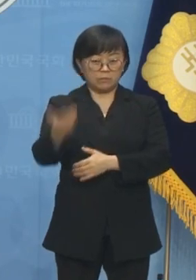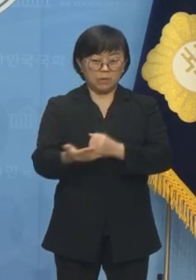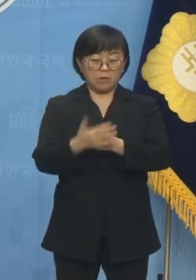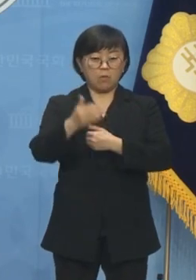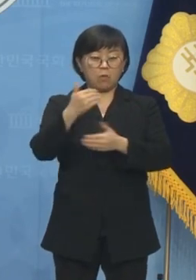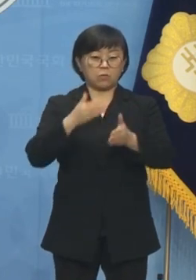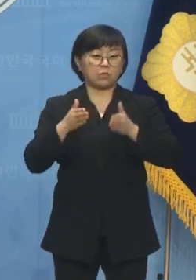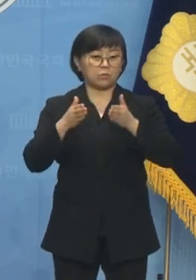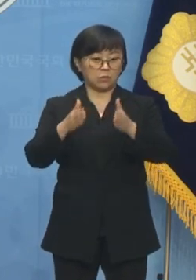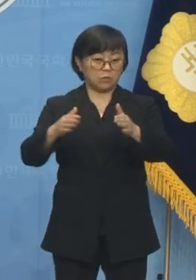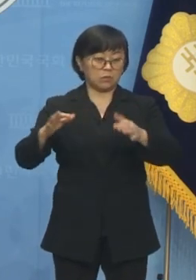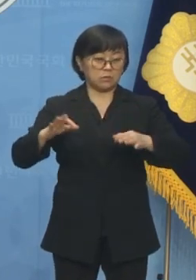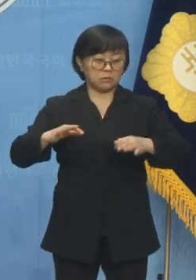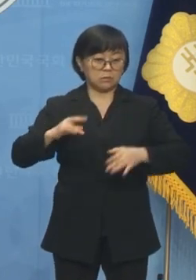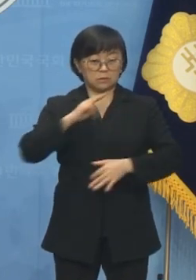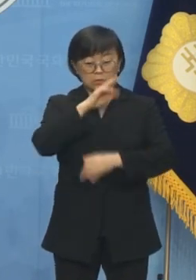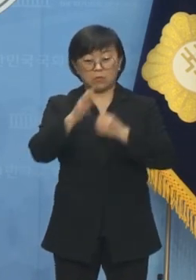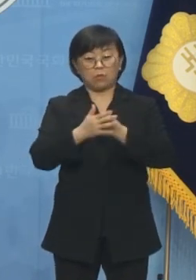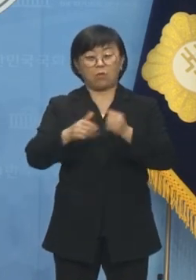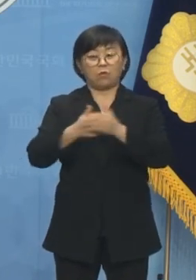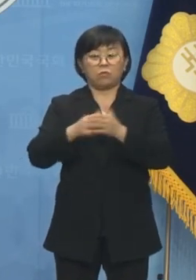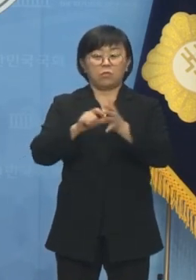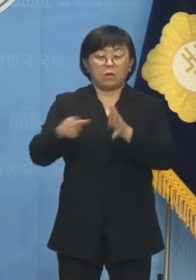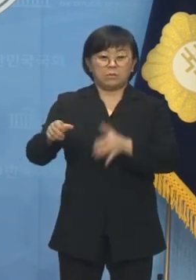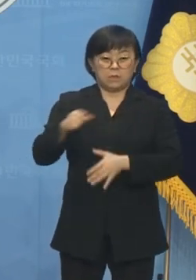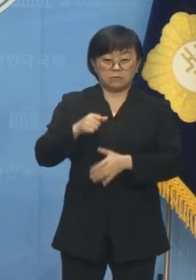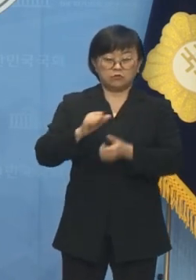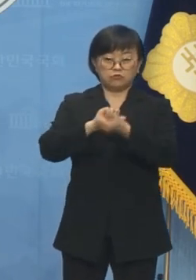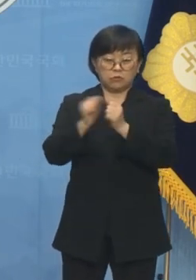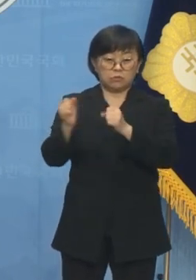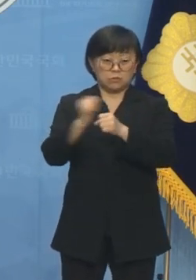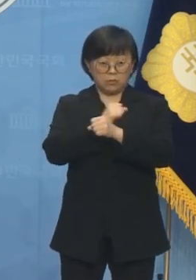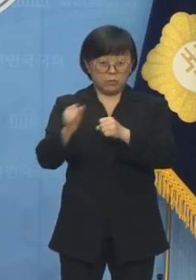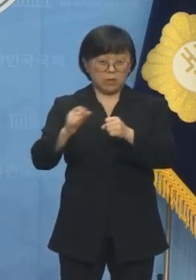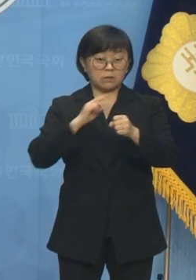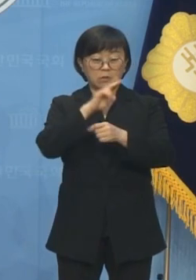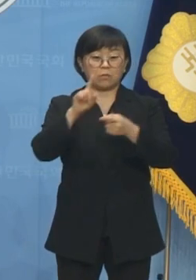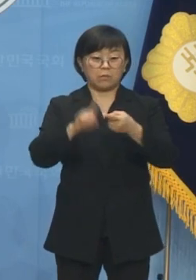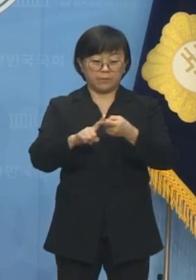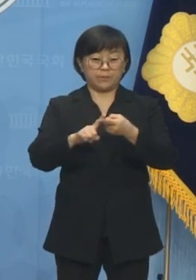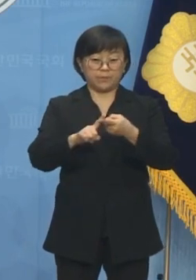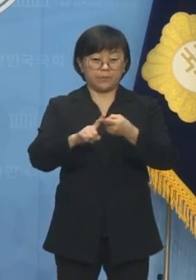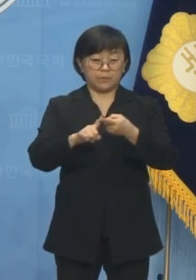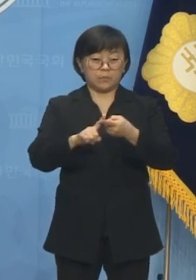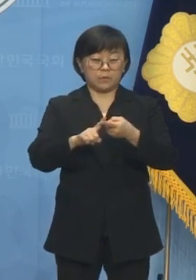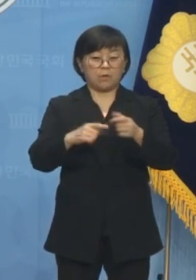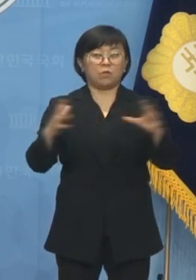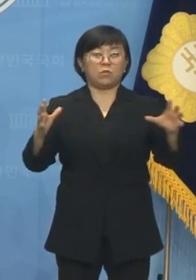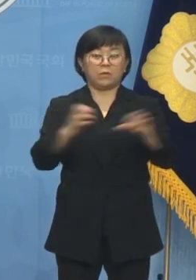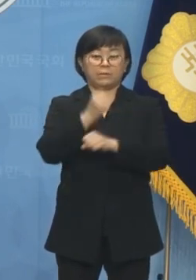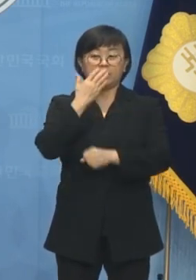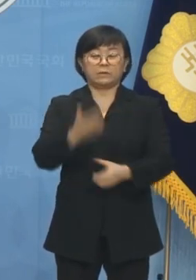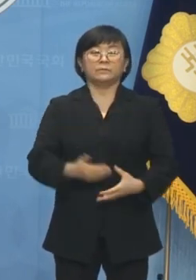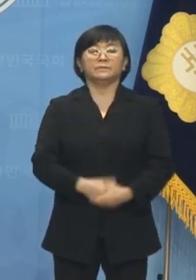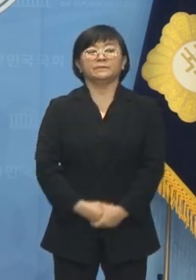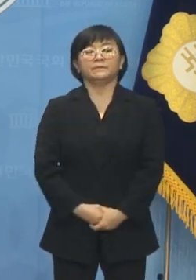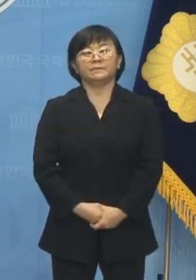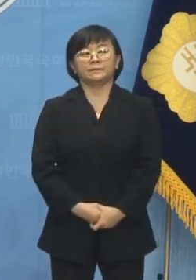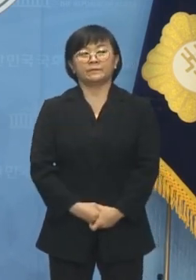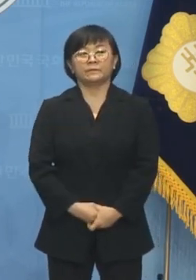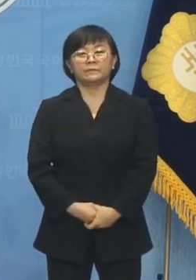의혹 수수 주가조작 의혹 등 이체 명주로 요약할 수